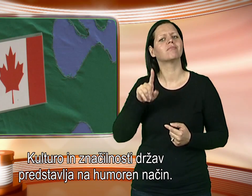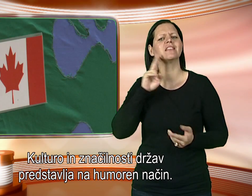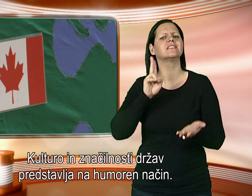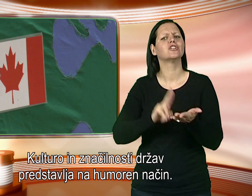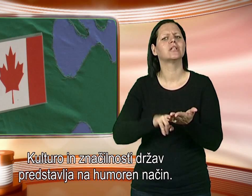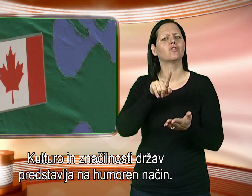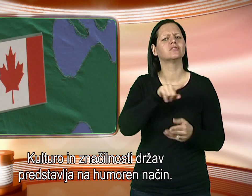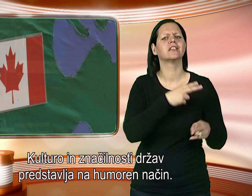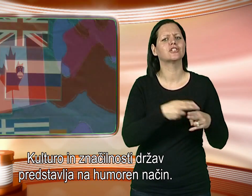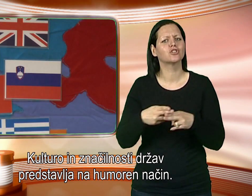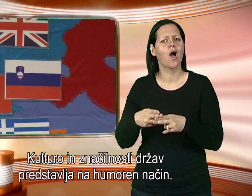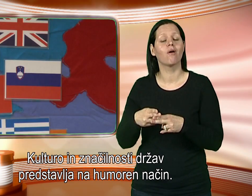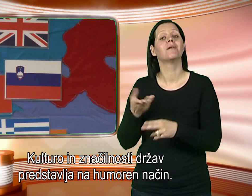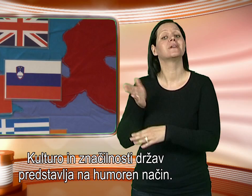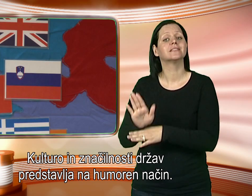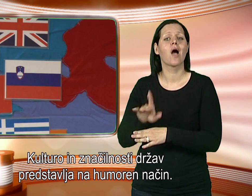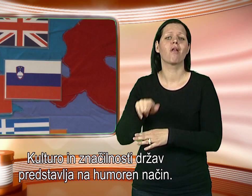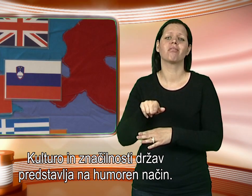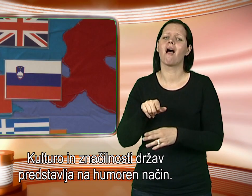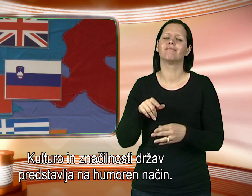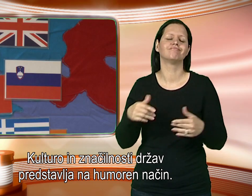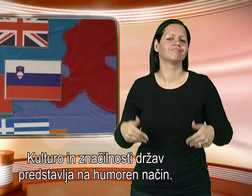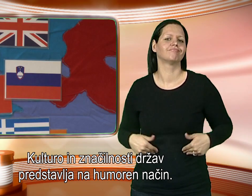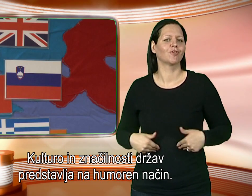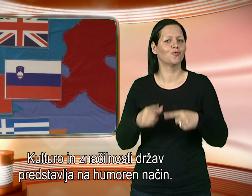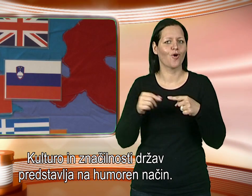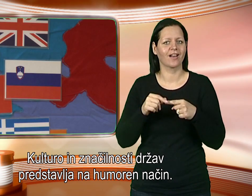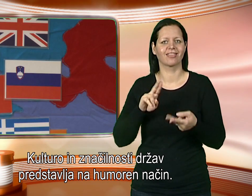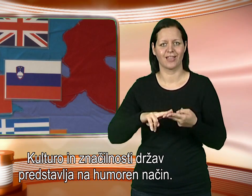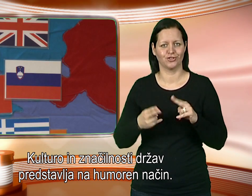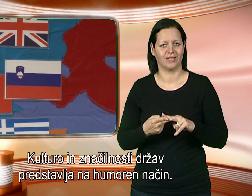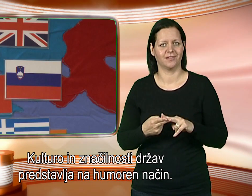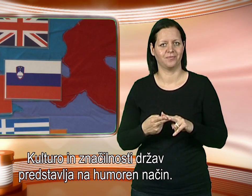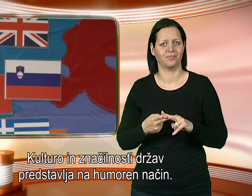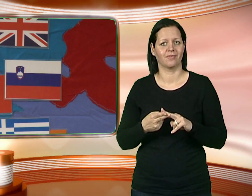Kulturo in značilnosti držav predstavlja na humoren način.